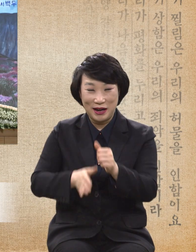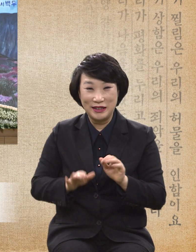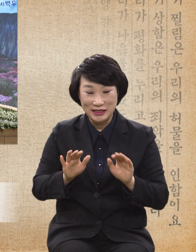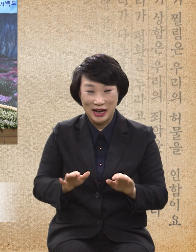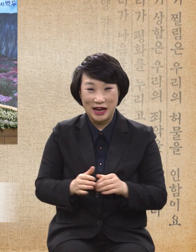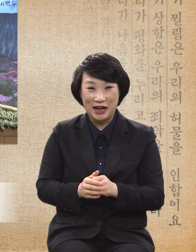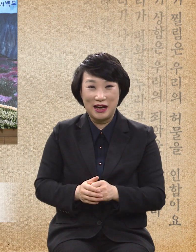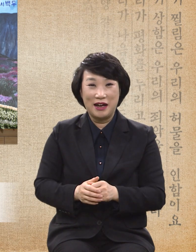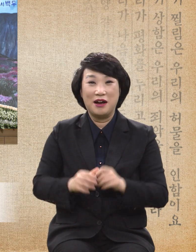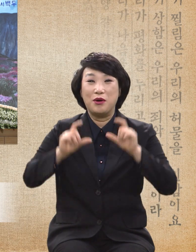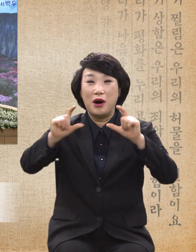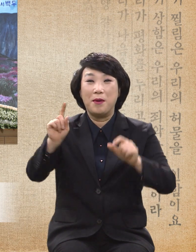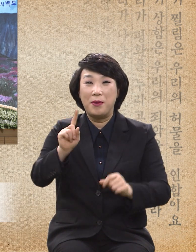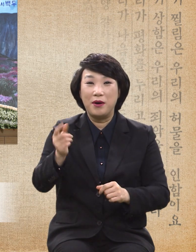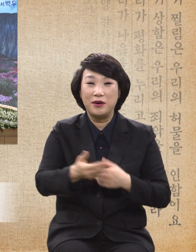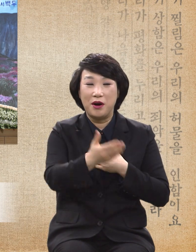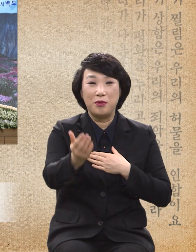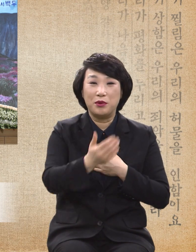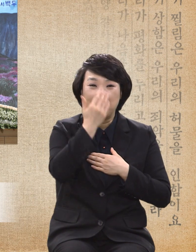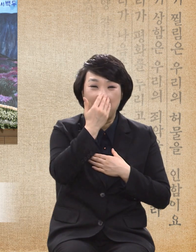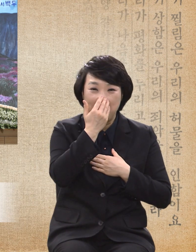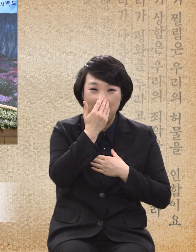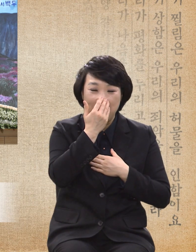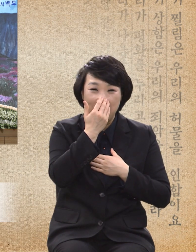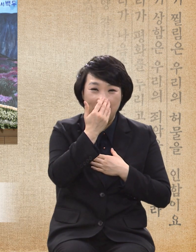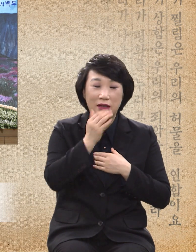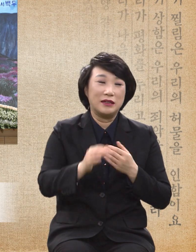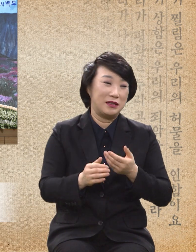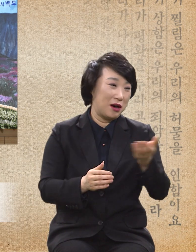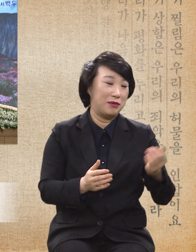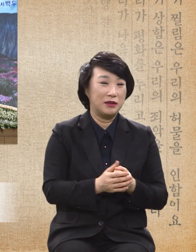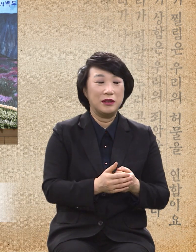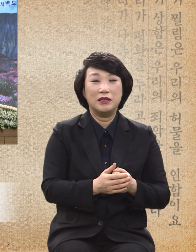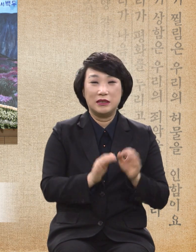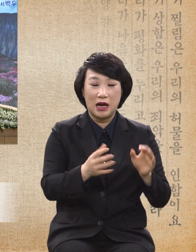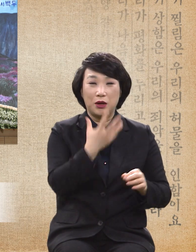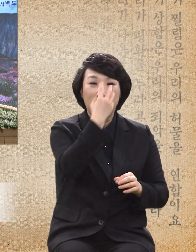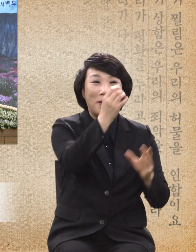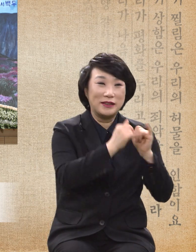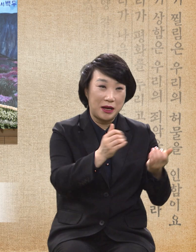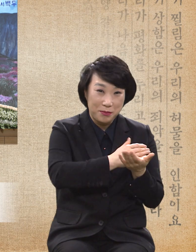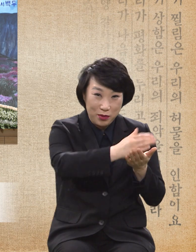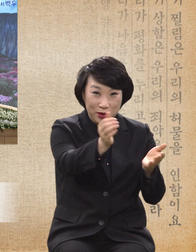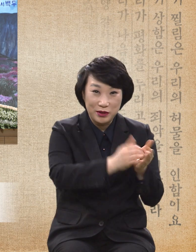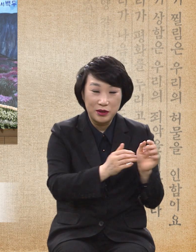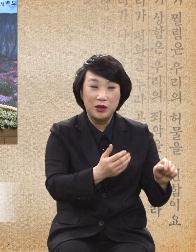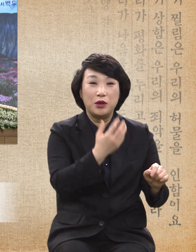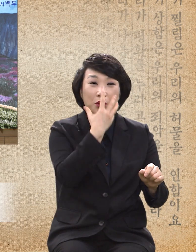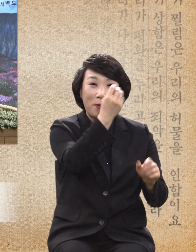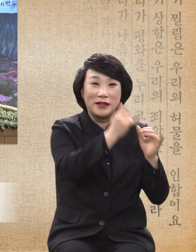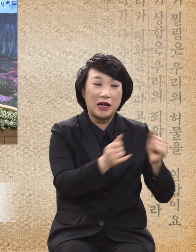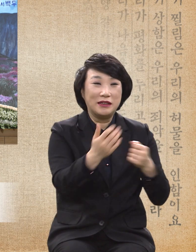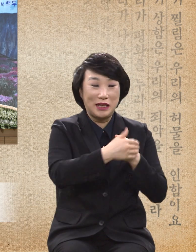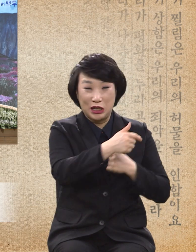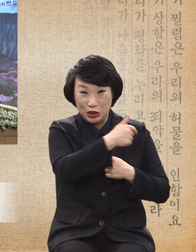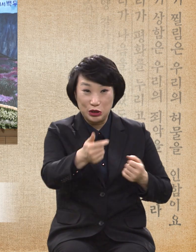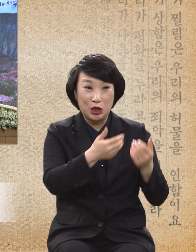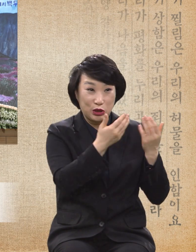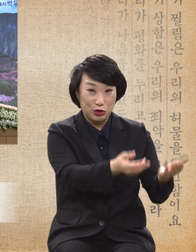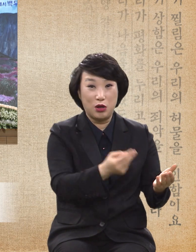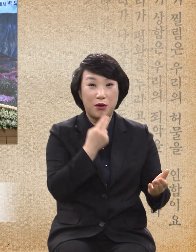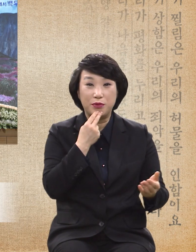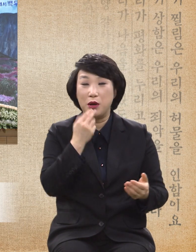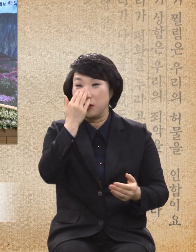그러므로 일러스되 교만한 자를 물리치고 교만한 자는 큰 은혜가 없되 겸손한